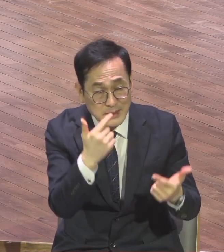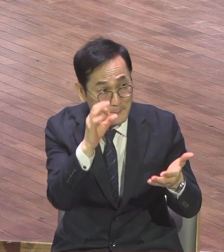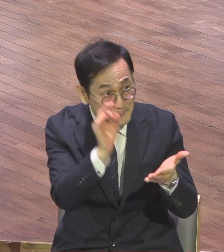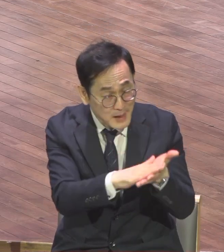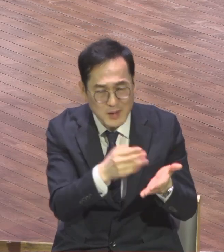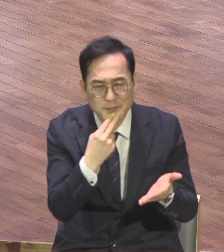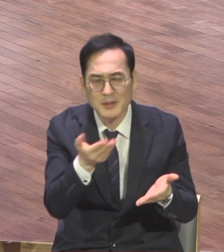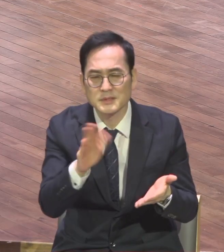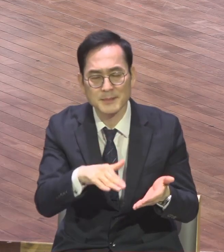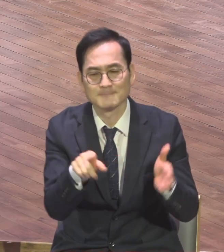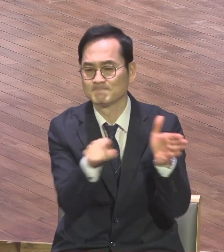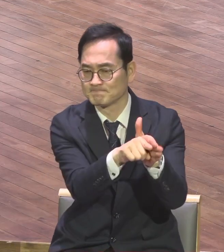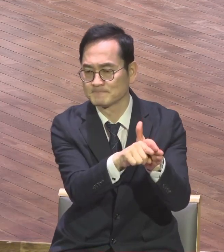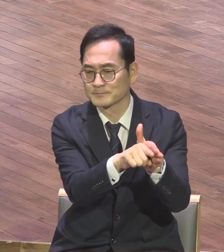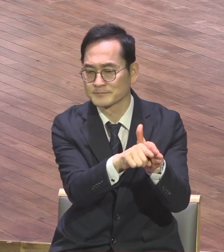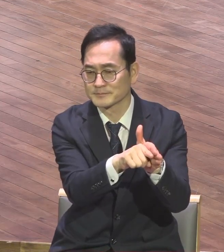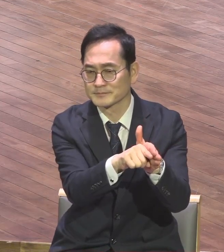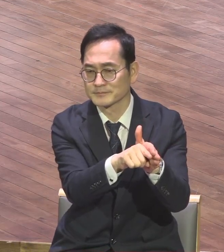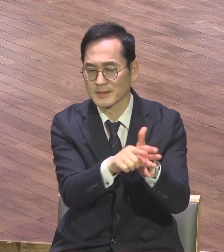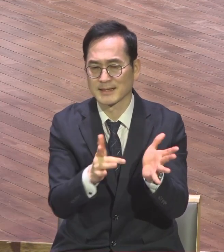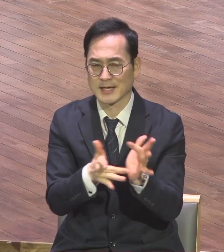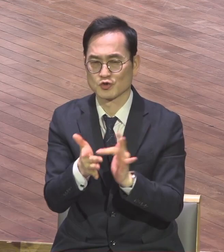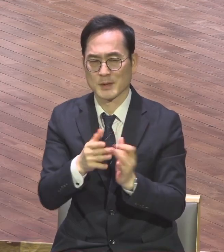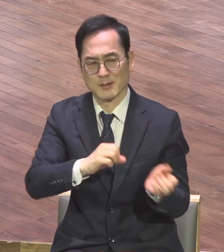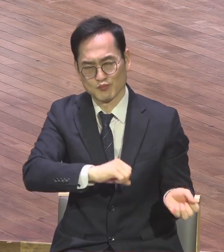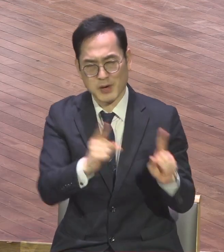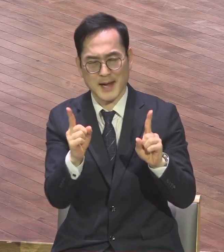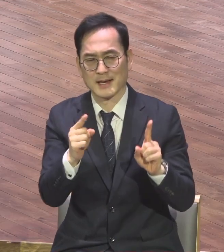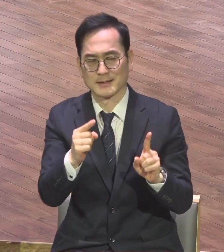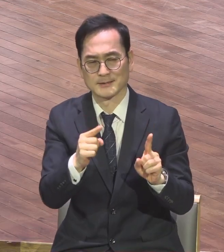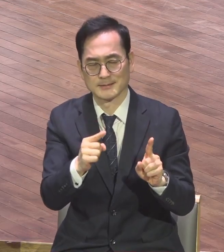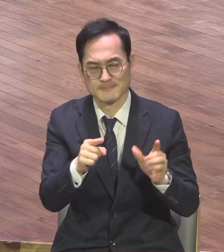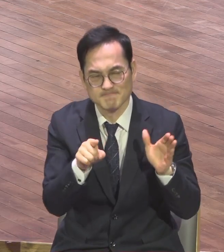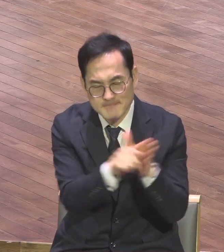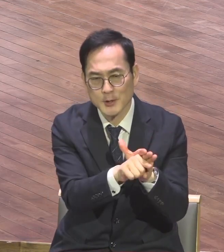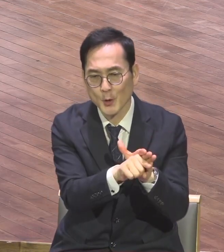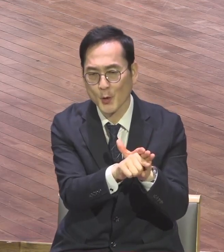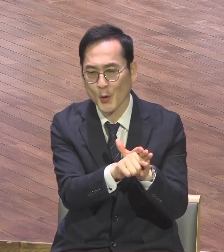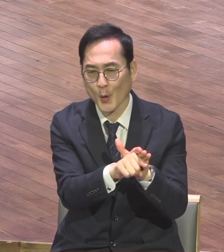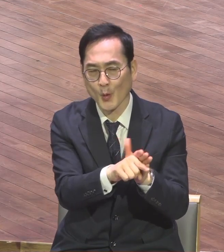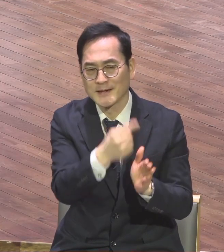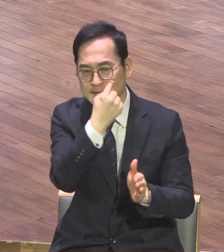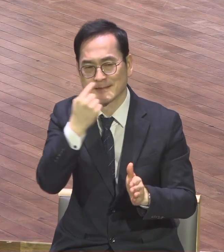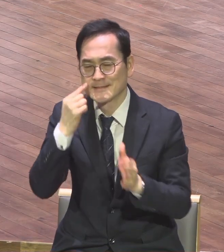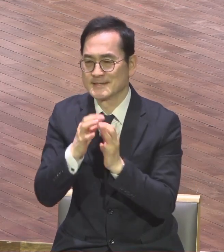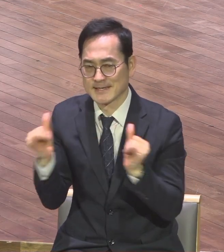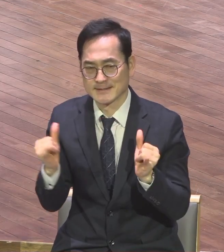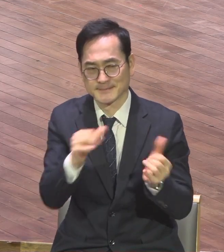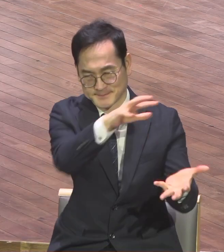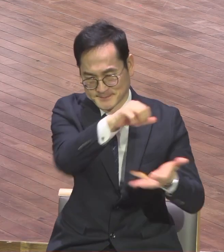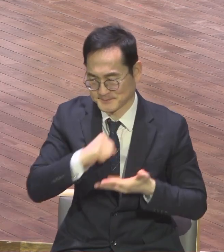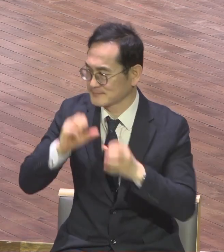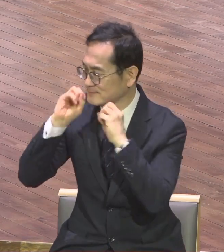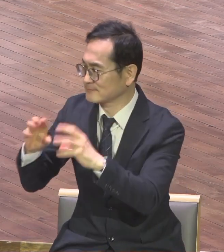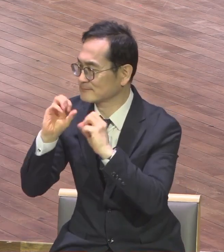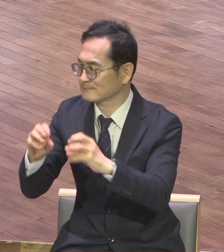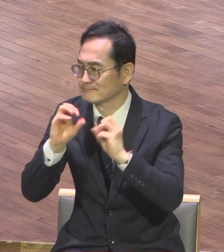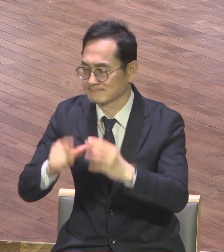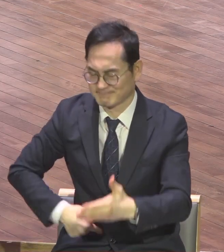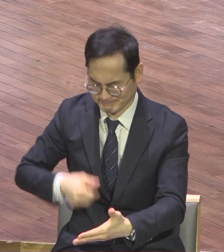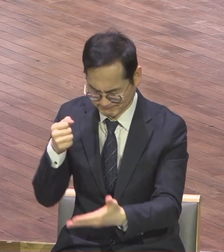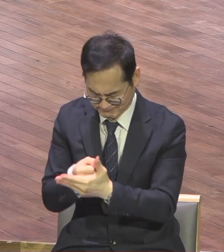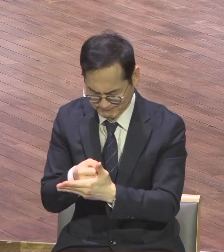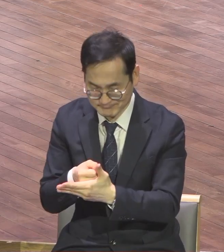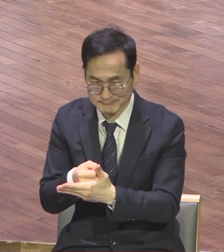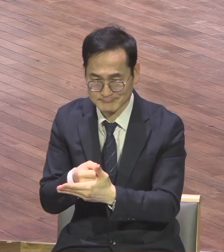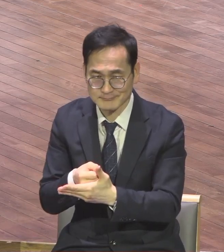바랍니다. 내가 그리스도의 부활된 부활의 증인된 삶을 내가 부활의 증인된 마음을 증인된 내가